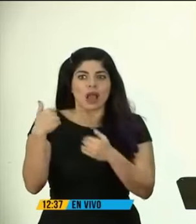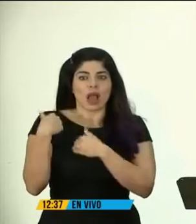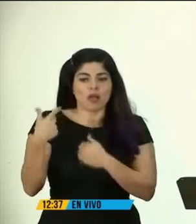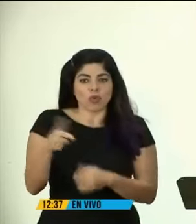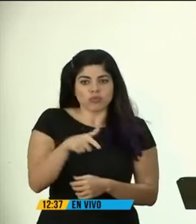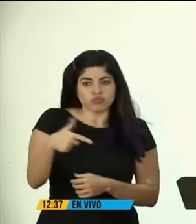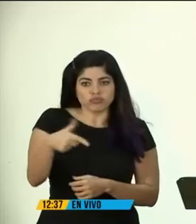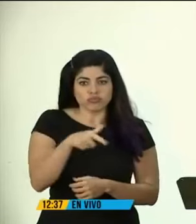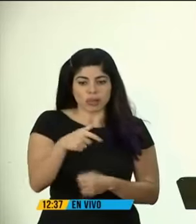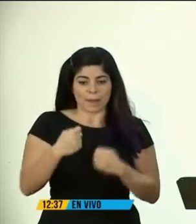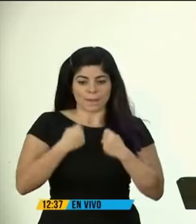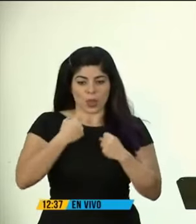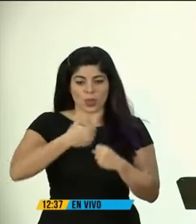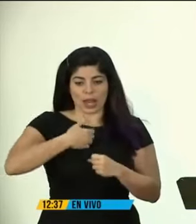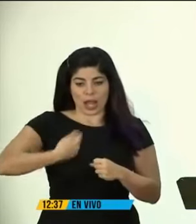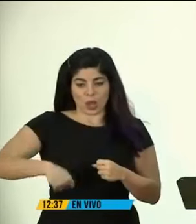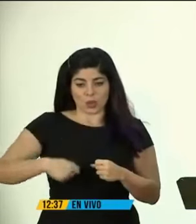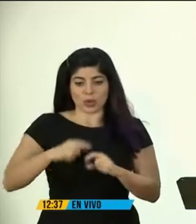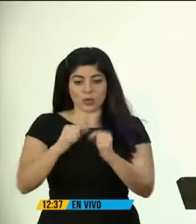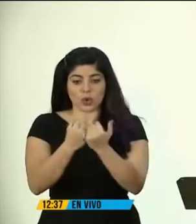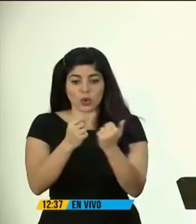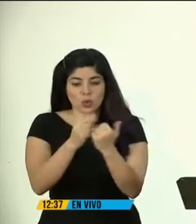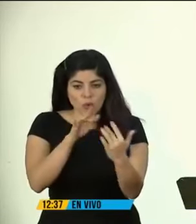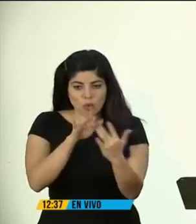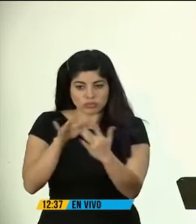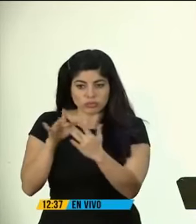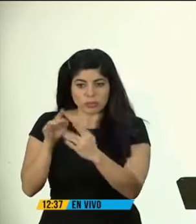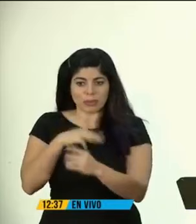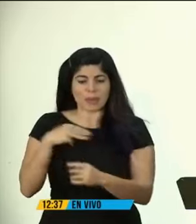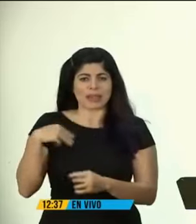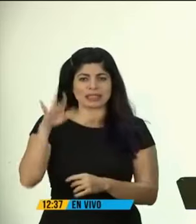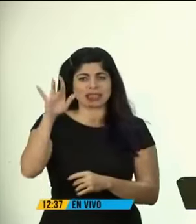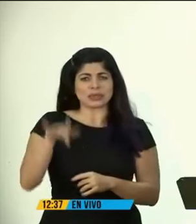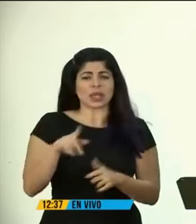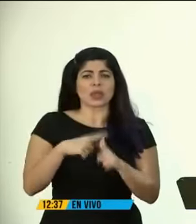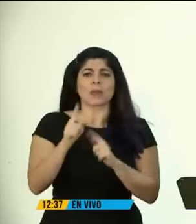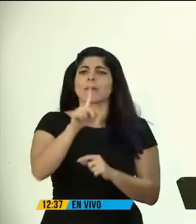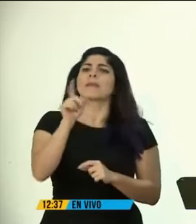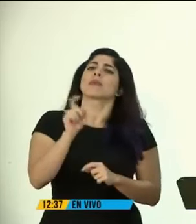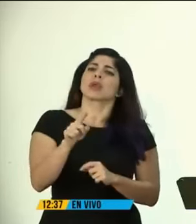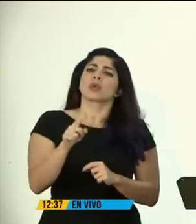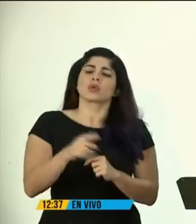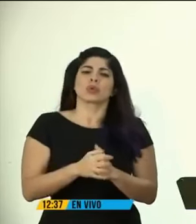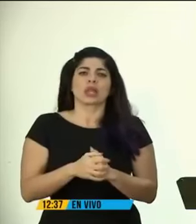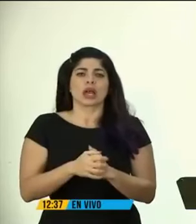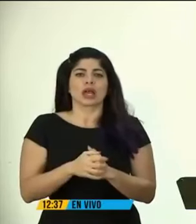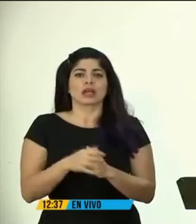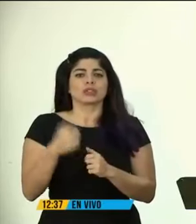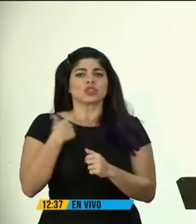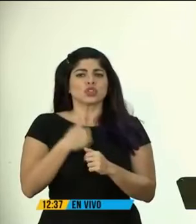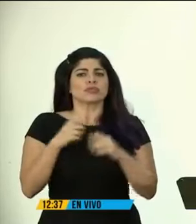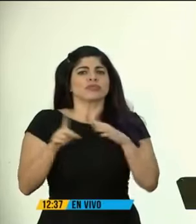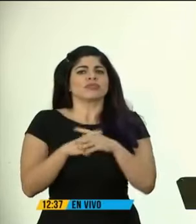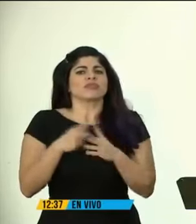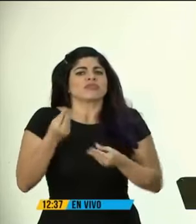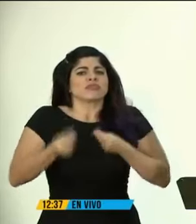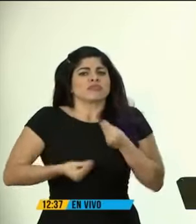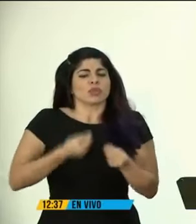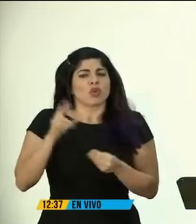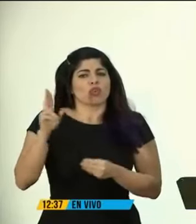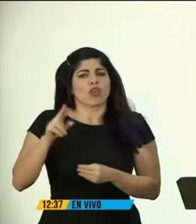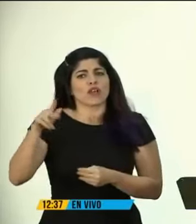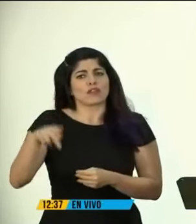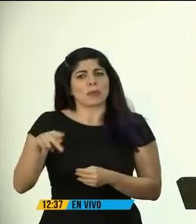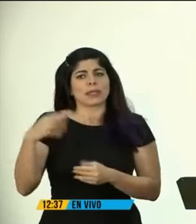el Poder Ejecutivo y entre los diversos sectores, fue un ministro ausente. Entonces aquí la pregunta que nos suelta y que nos surge es, ¿qué hizo don Rodolfo